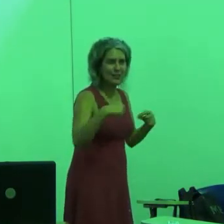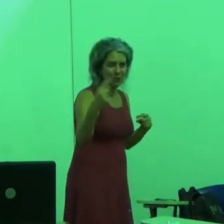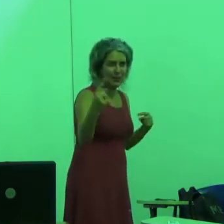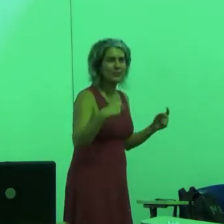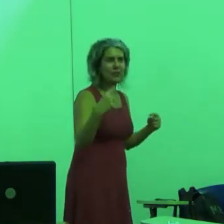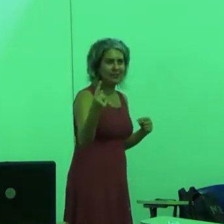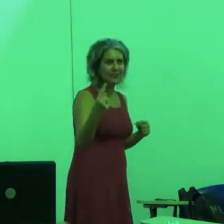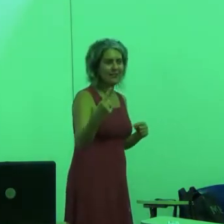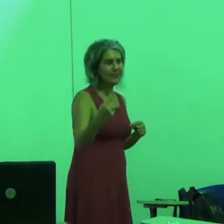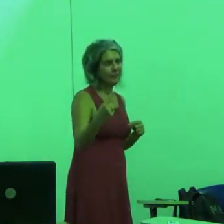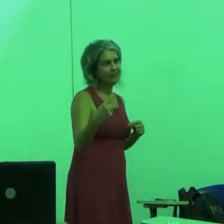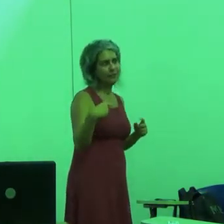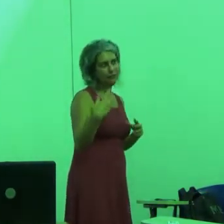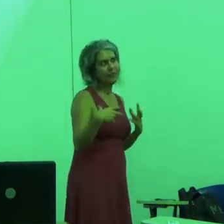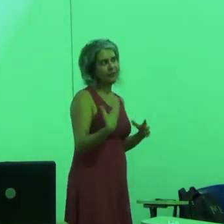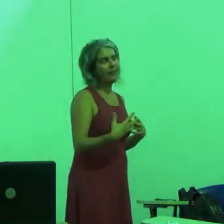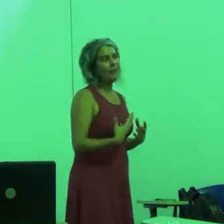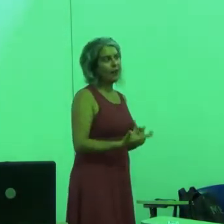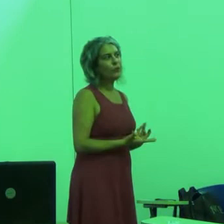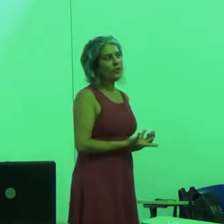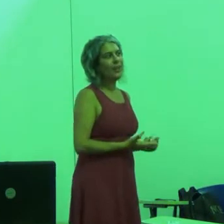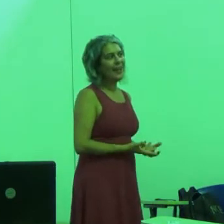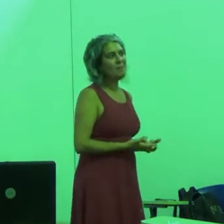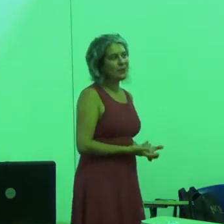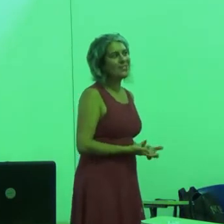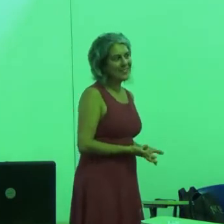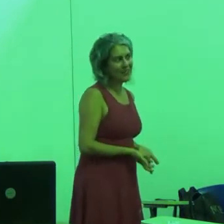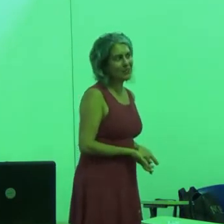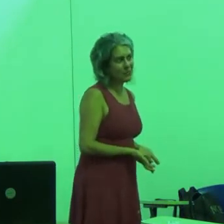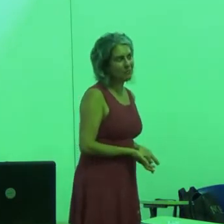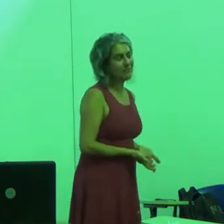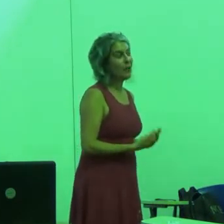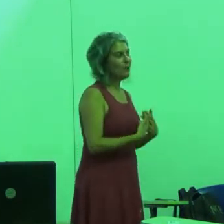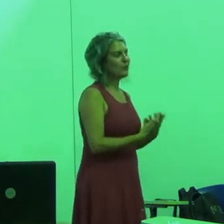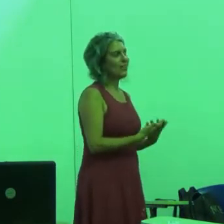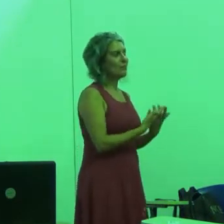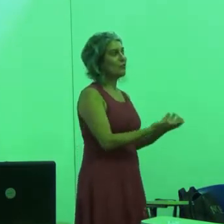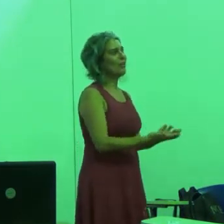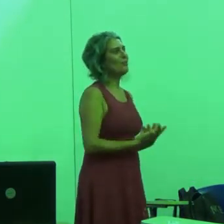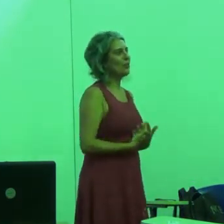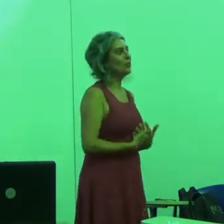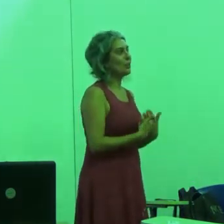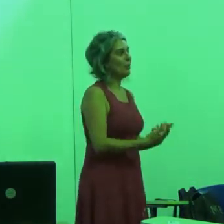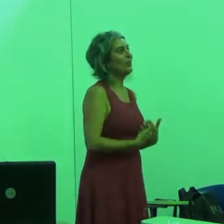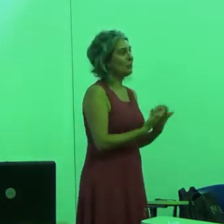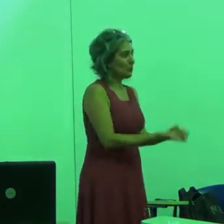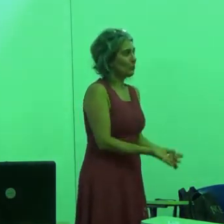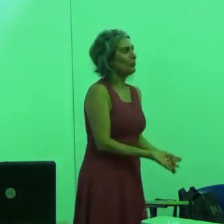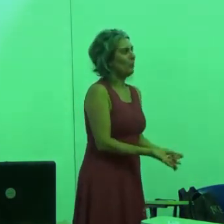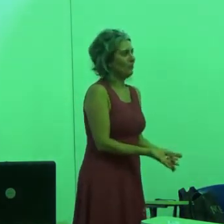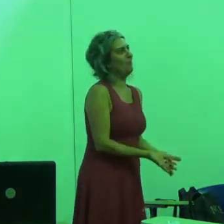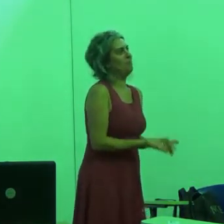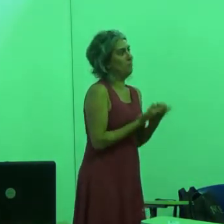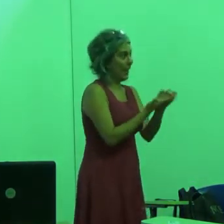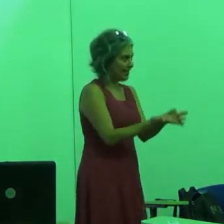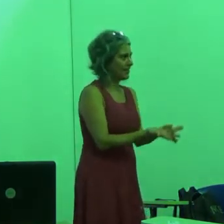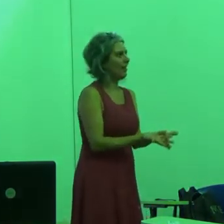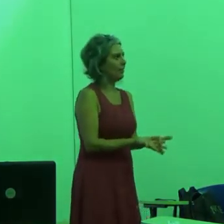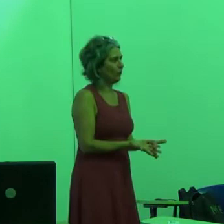o mesmo que transita? Enfim, autoria é processo. E é um processo cheio de gente trabalhando junto por essa